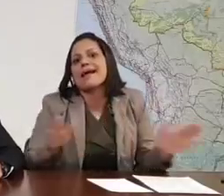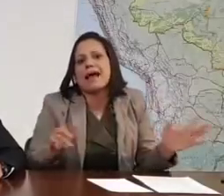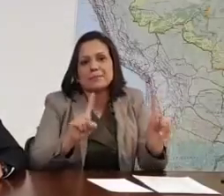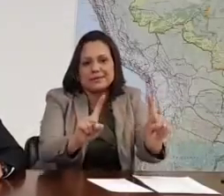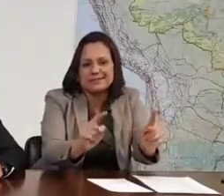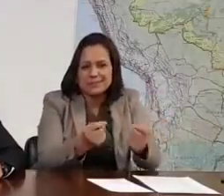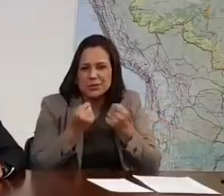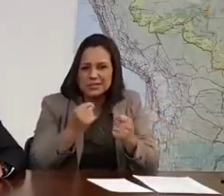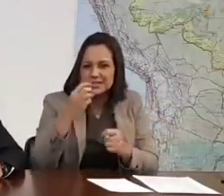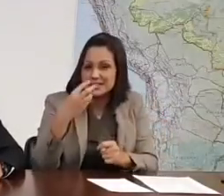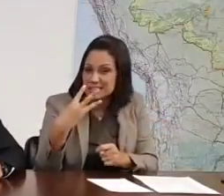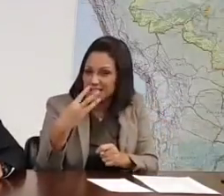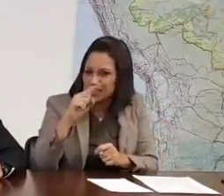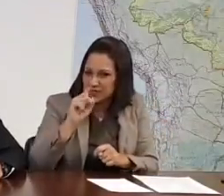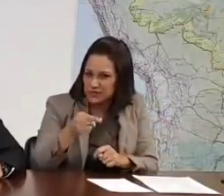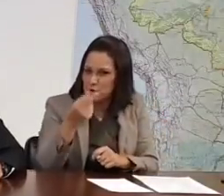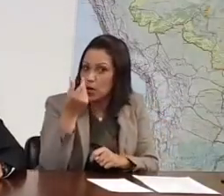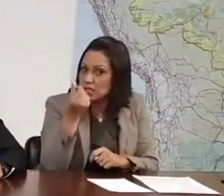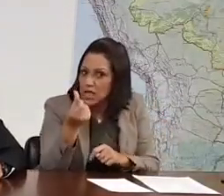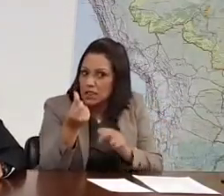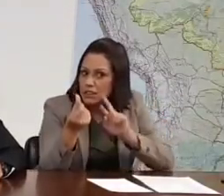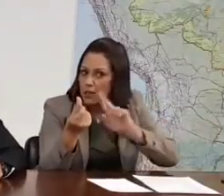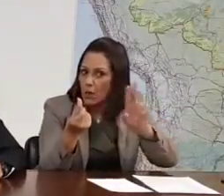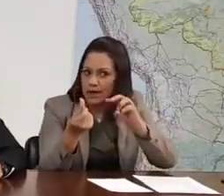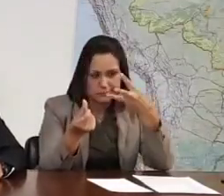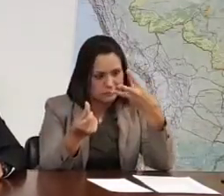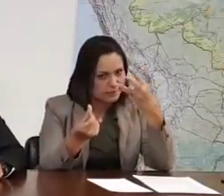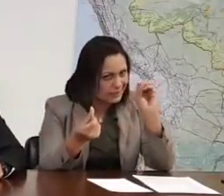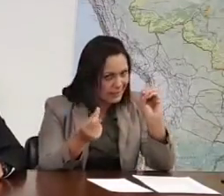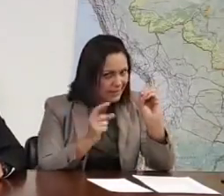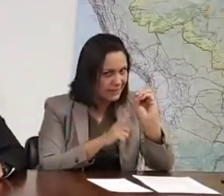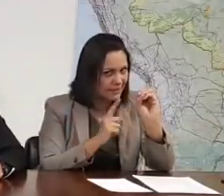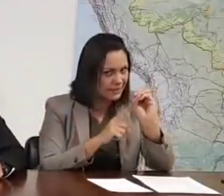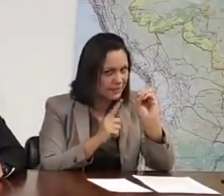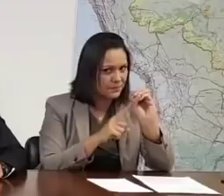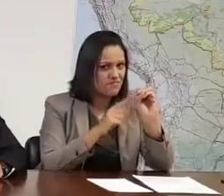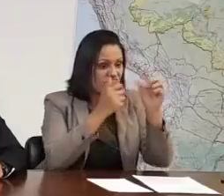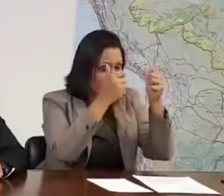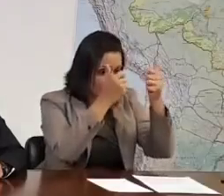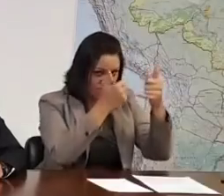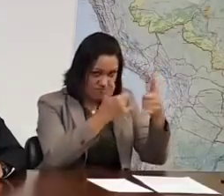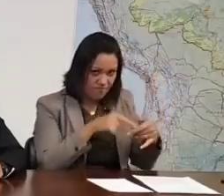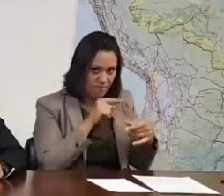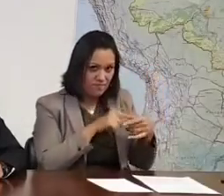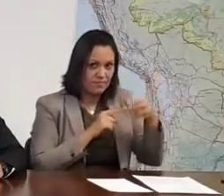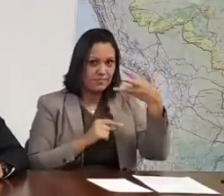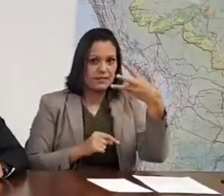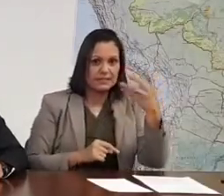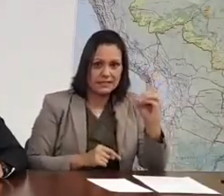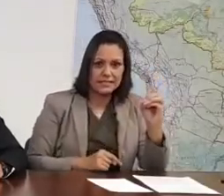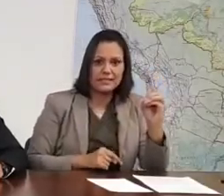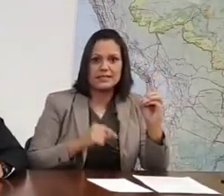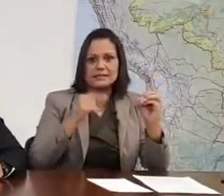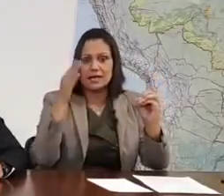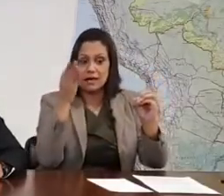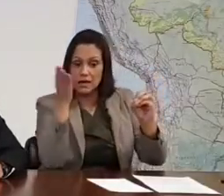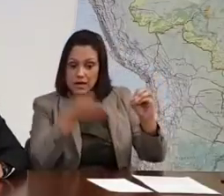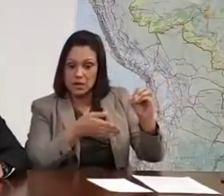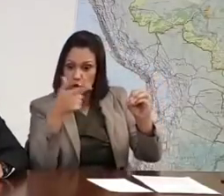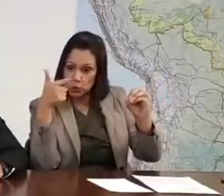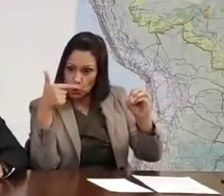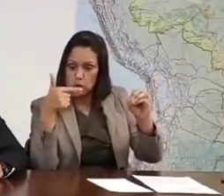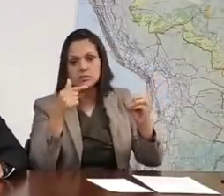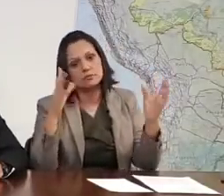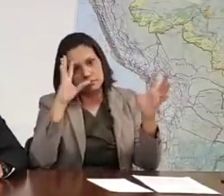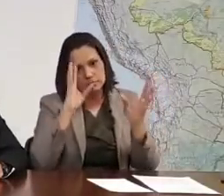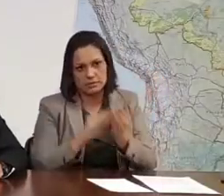Olha, 3,6% e não 30%. É 30% da discricionária, tá? Então, 30 de 12 dá